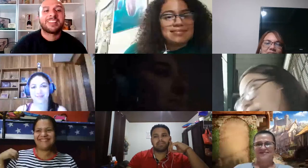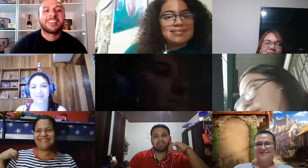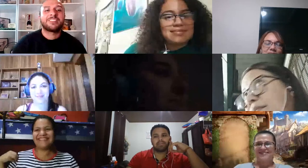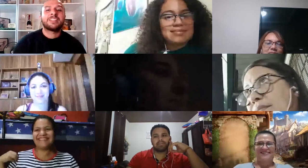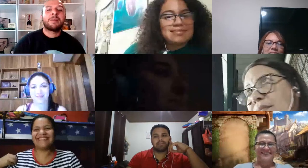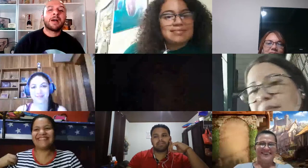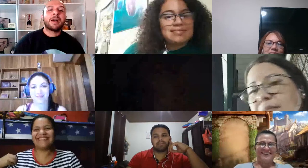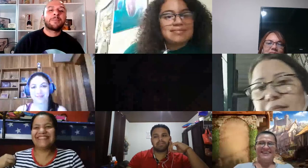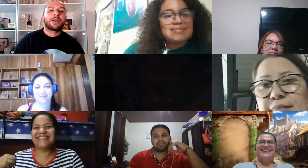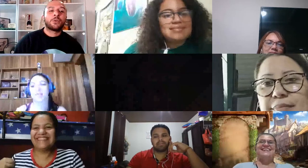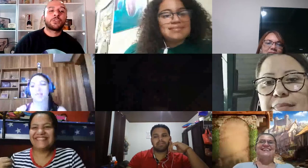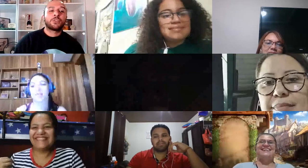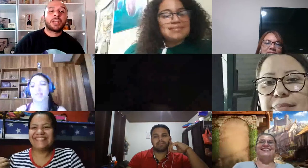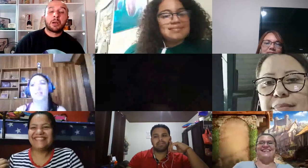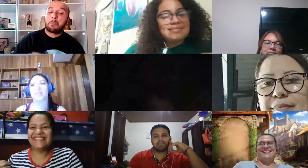Entonces va la pregunta.